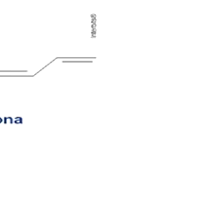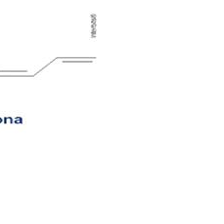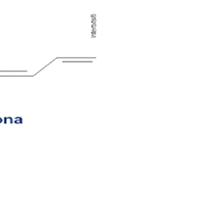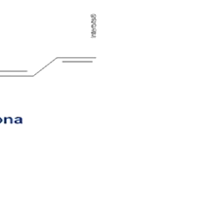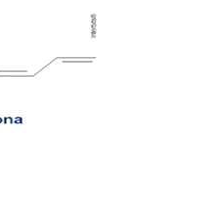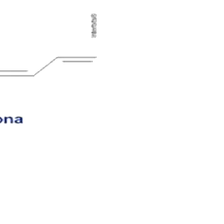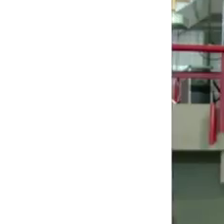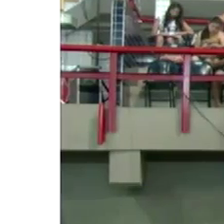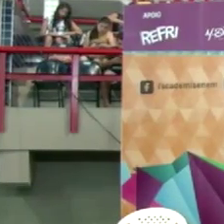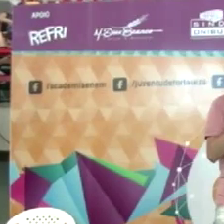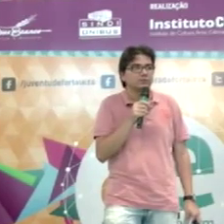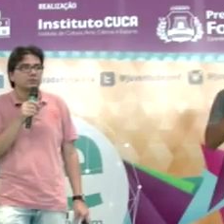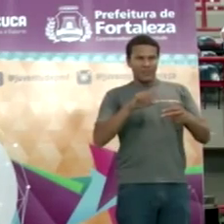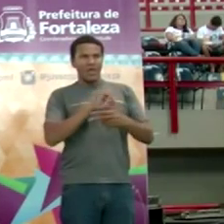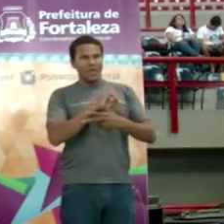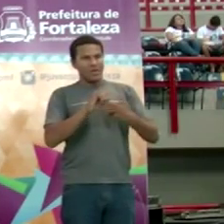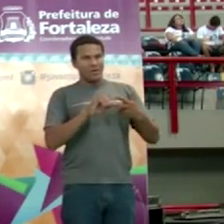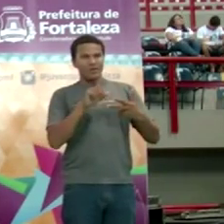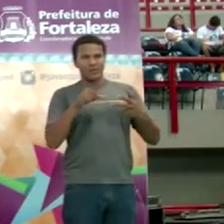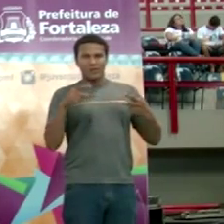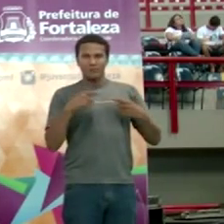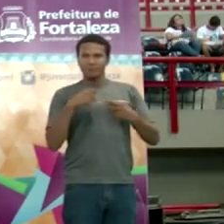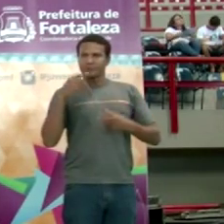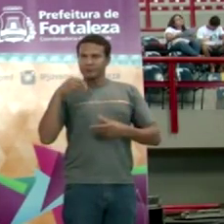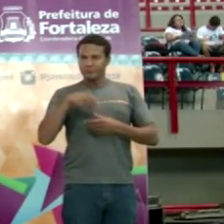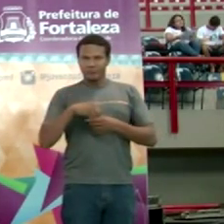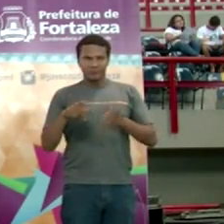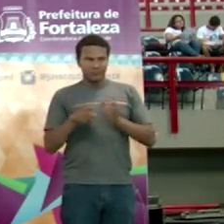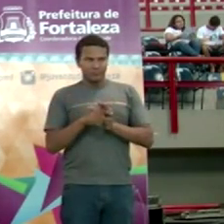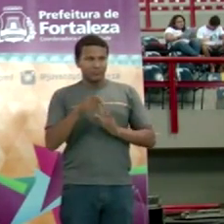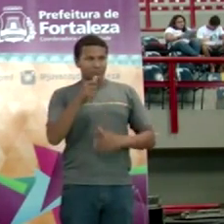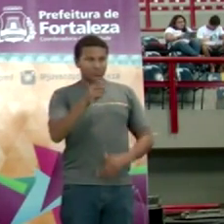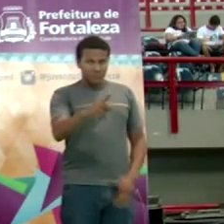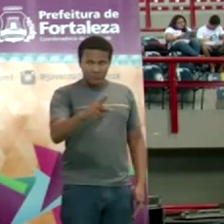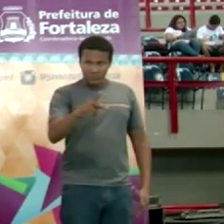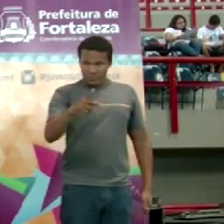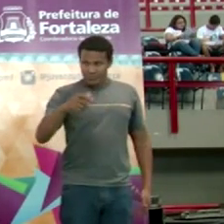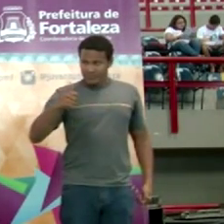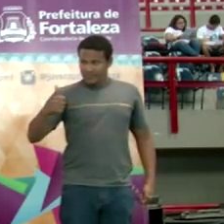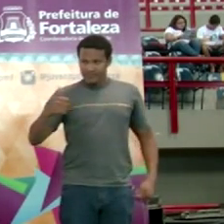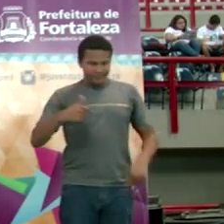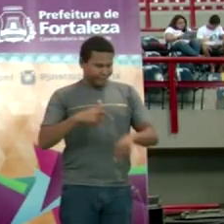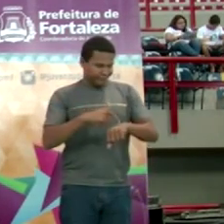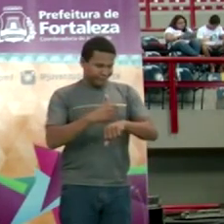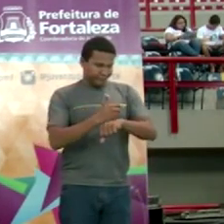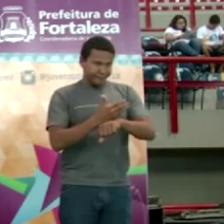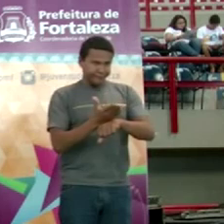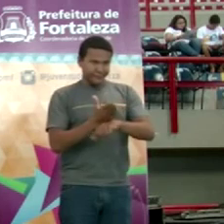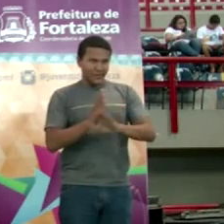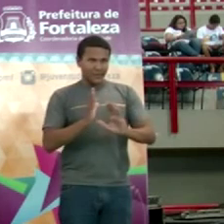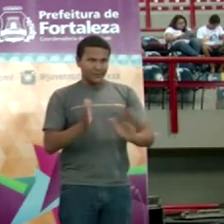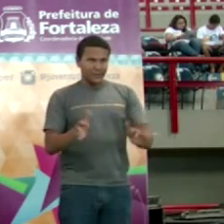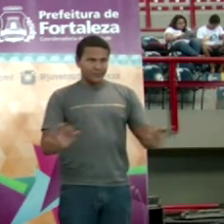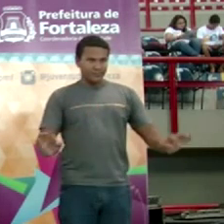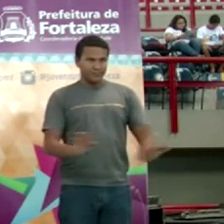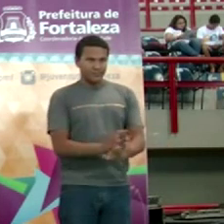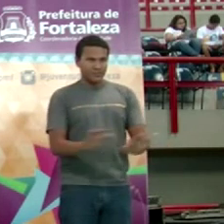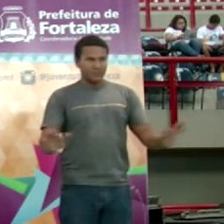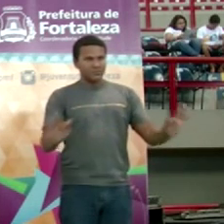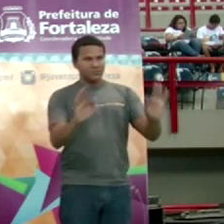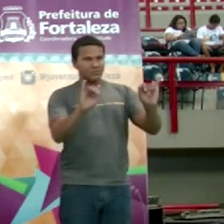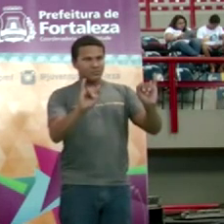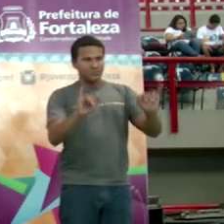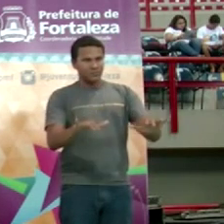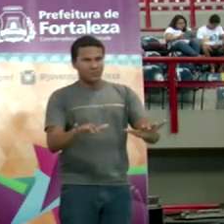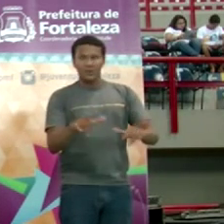do Enem. Ok, galera? Bom, nosso tempo encerrou. Façam as demais